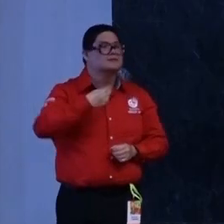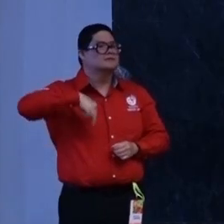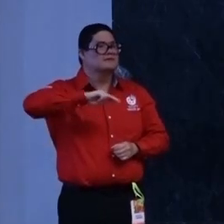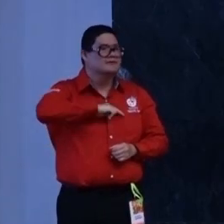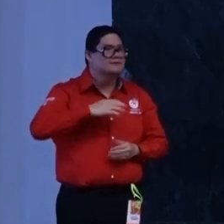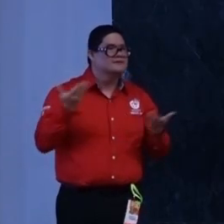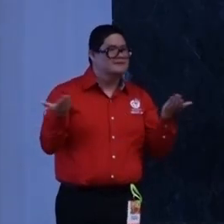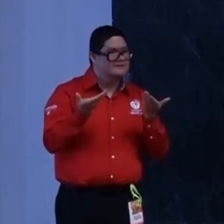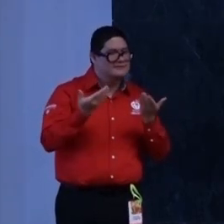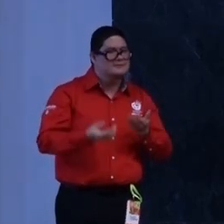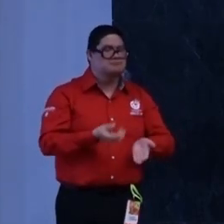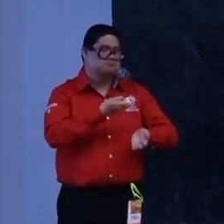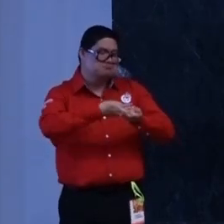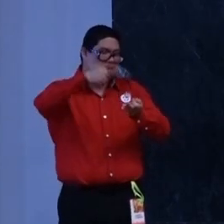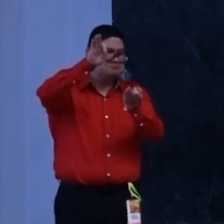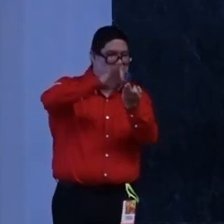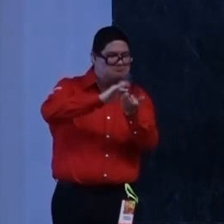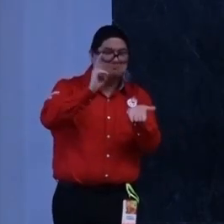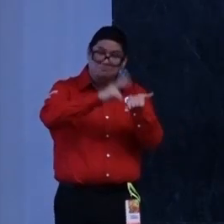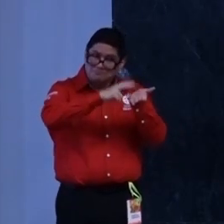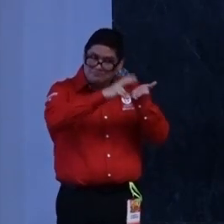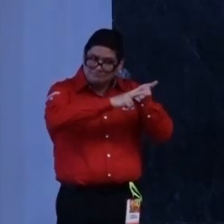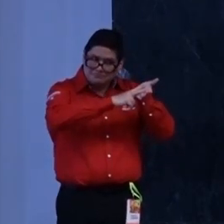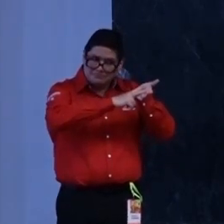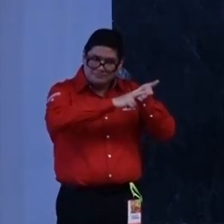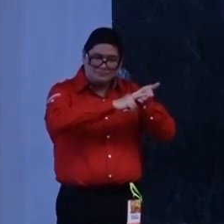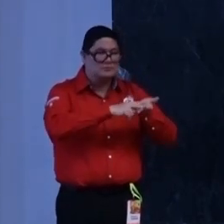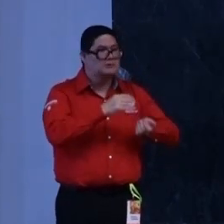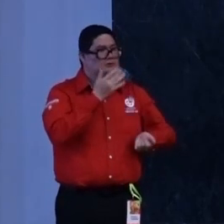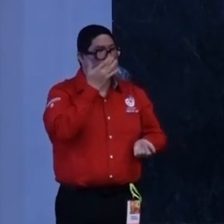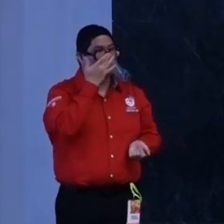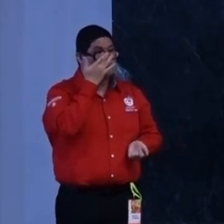hace ricos y valiosos y